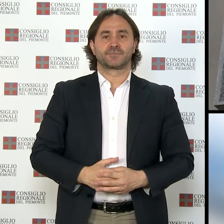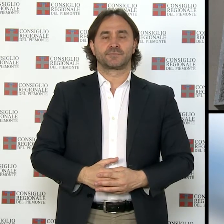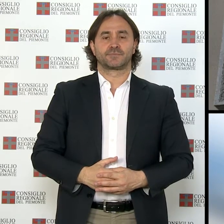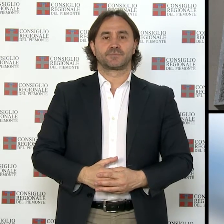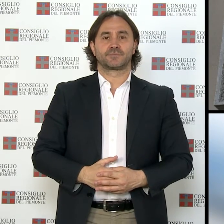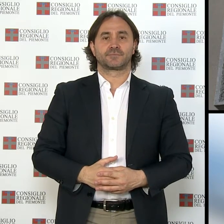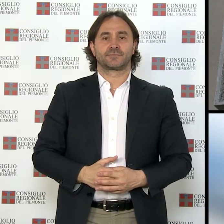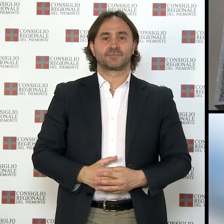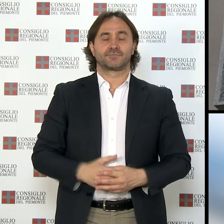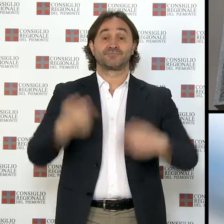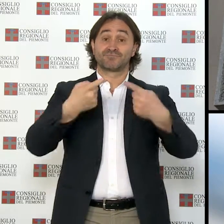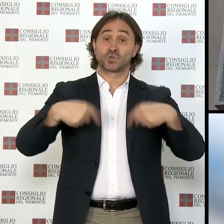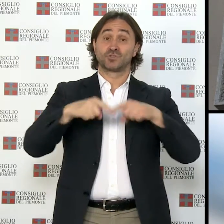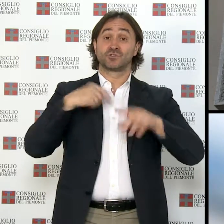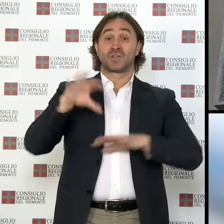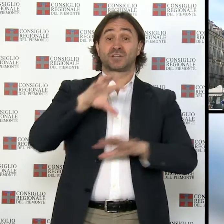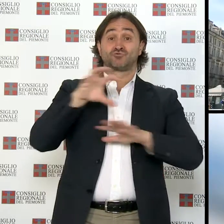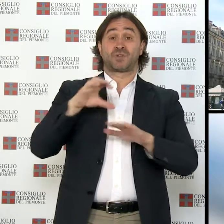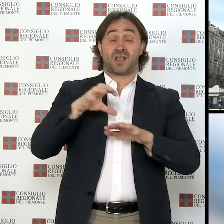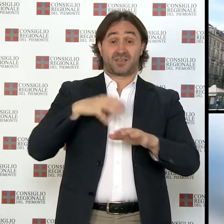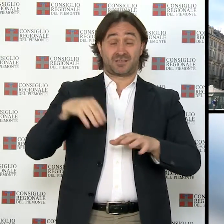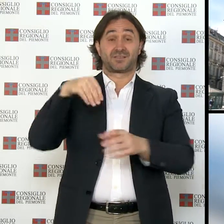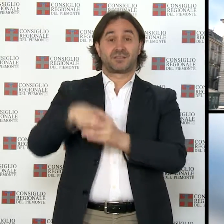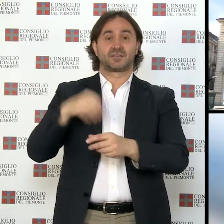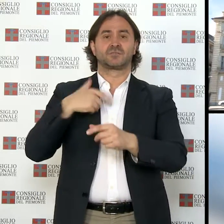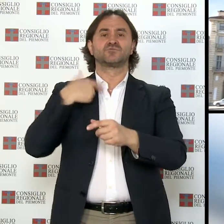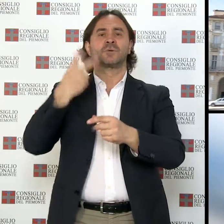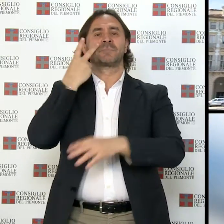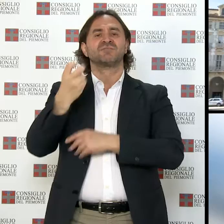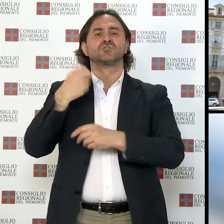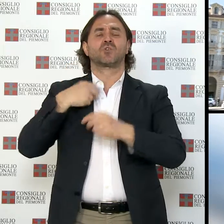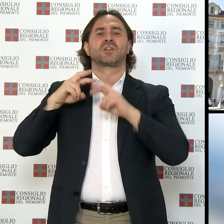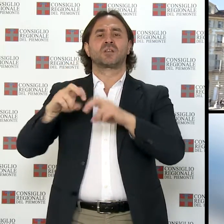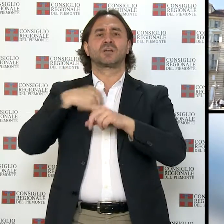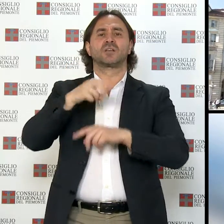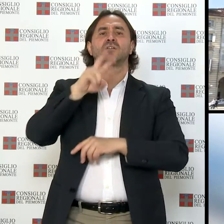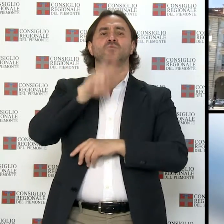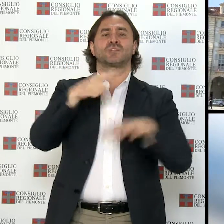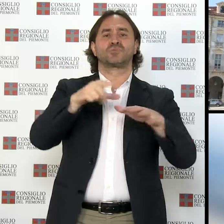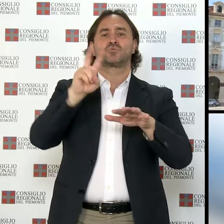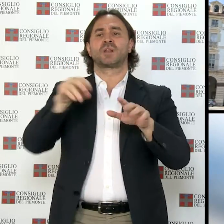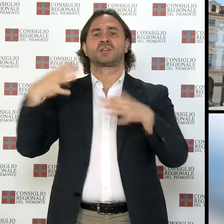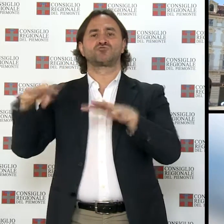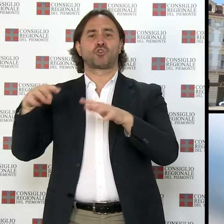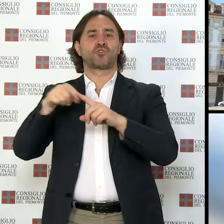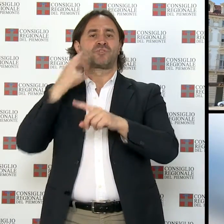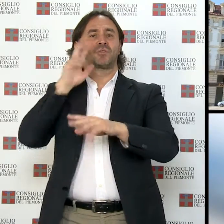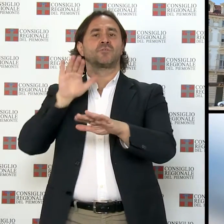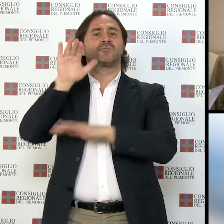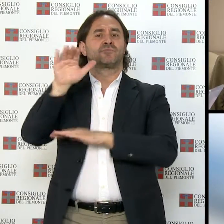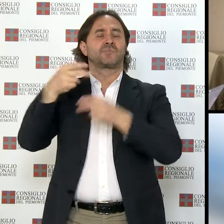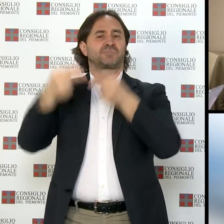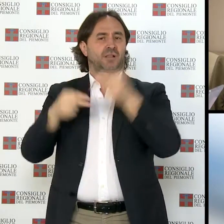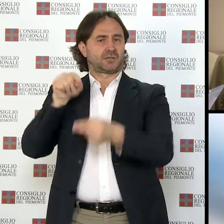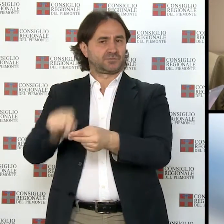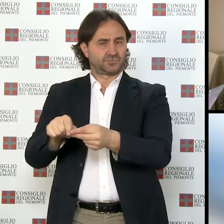È iniziato in Consiglio regionale l'esame del bilancio di previsione finanziario 2017-2019 della Regione Piemonte.